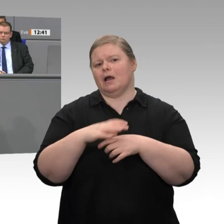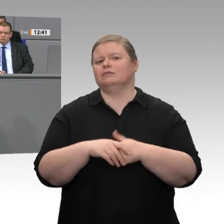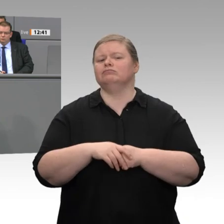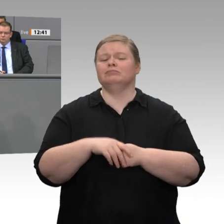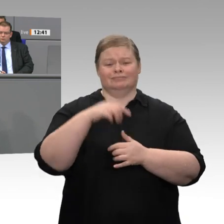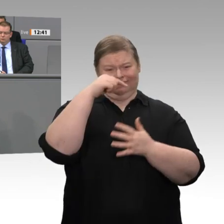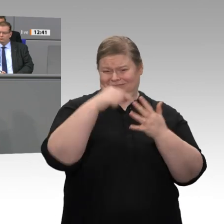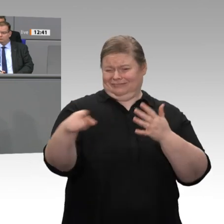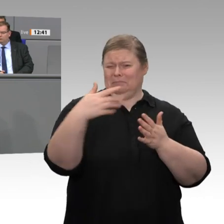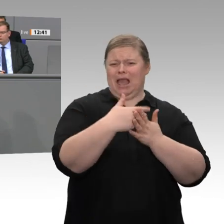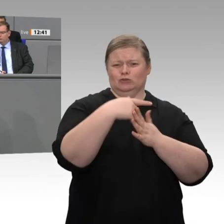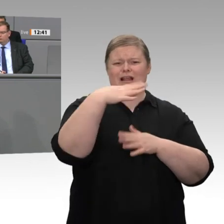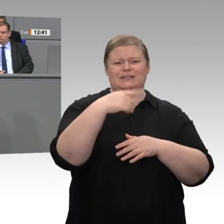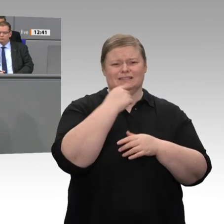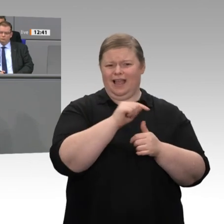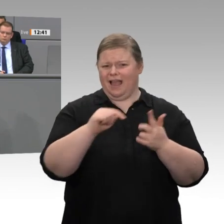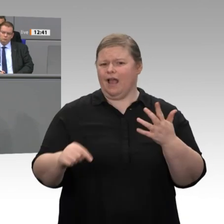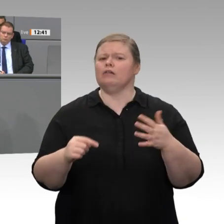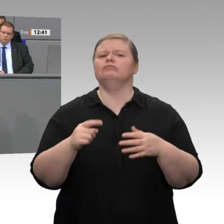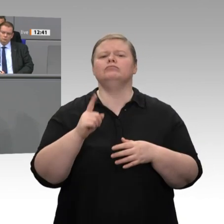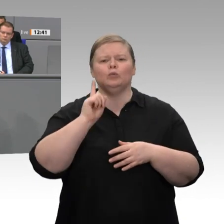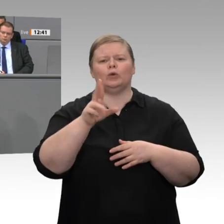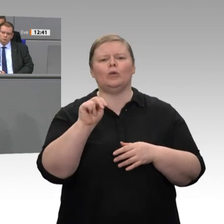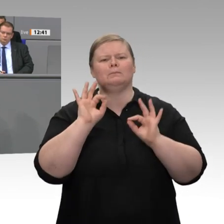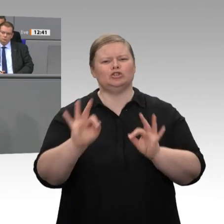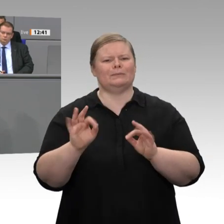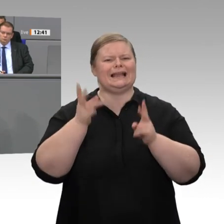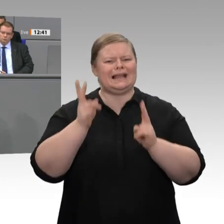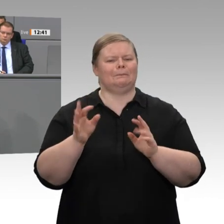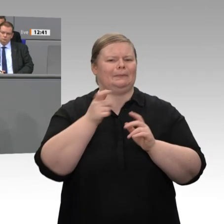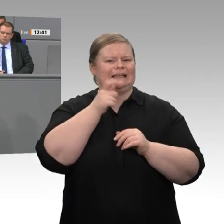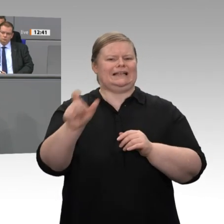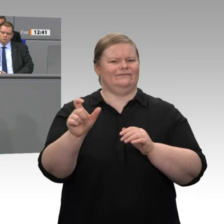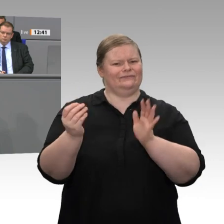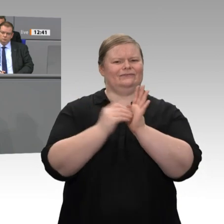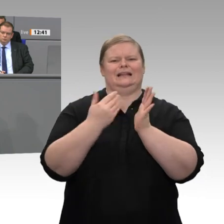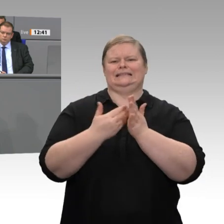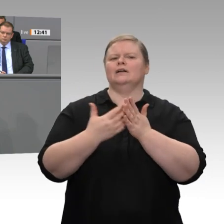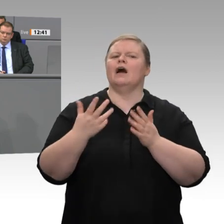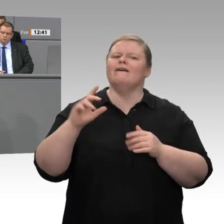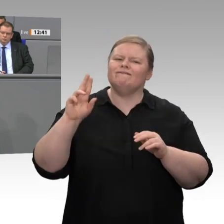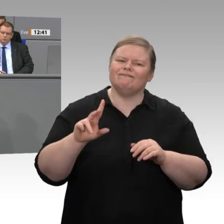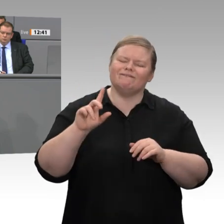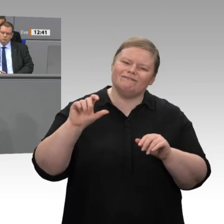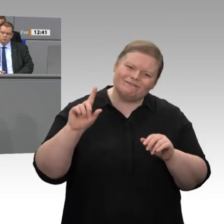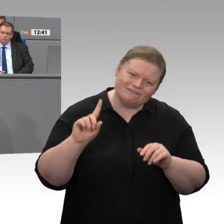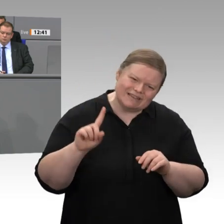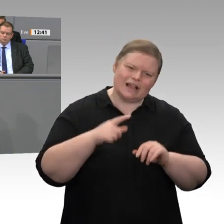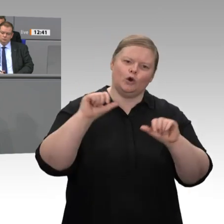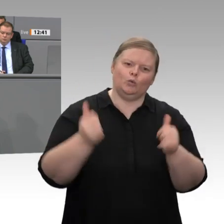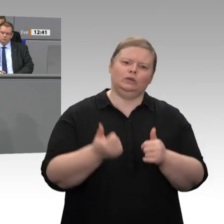und diesen unbestimmten Rechtsbegriff des Wiedergutmachungsinteresses, den müssten wir ja auch wieder durch Verwaltungsvorschriften oder